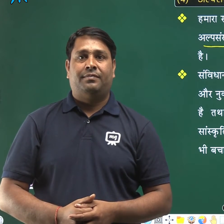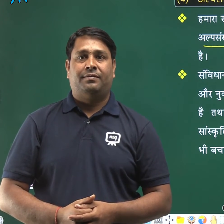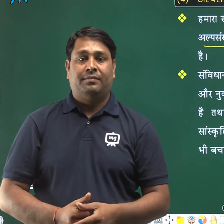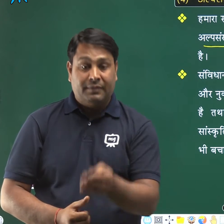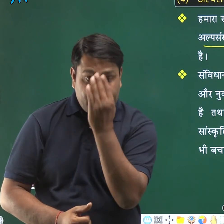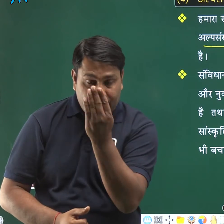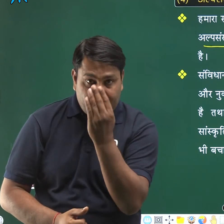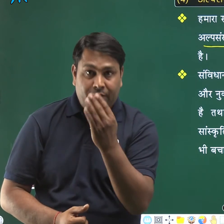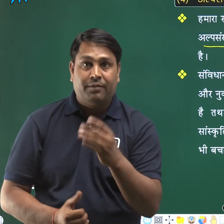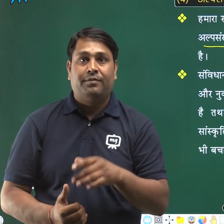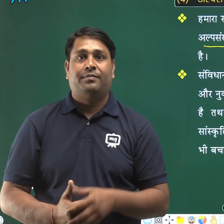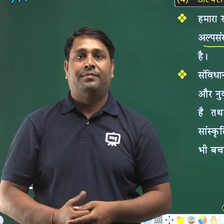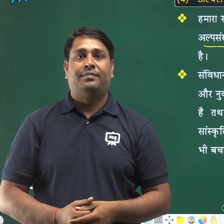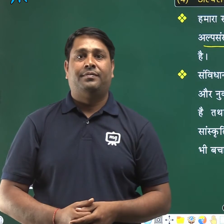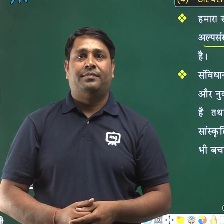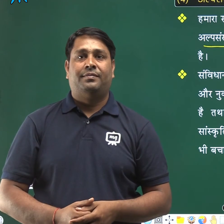अल्पसंख्यकों को